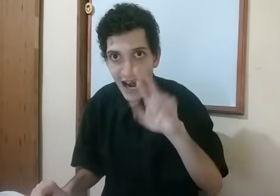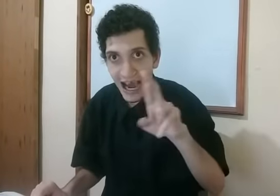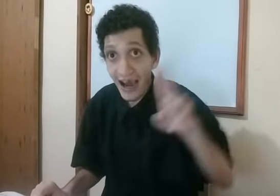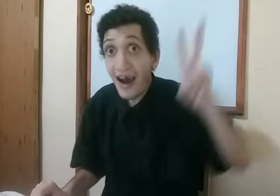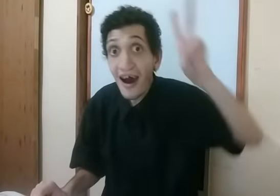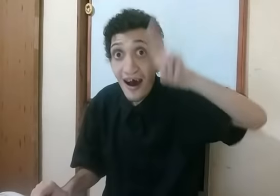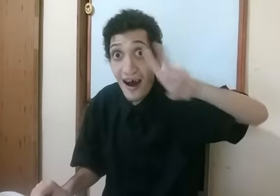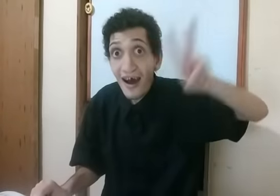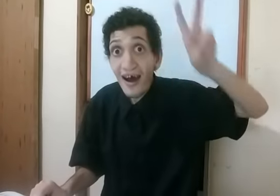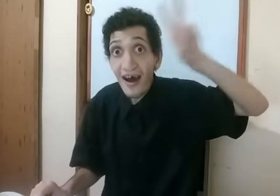lembrar,